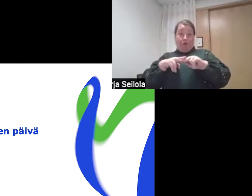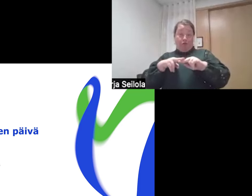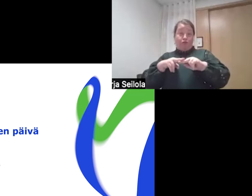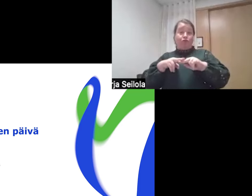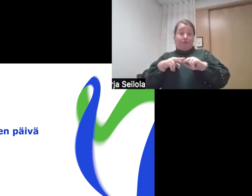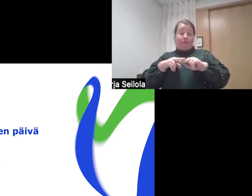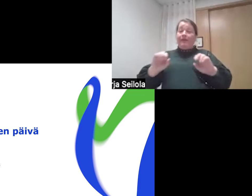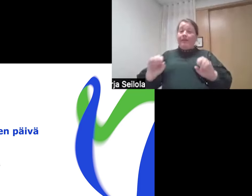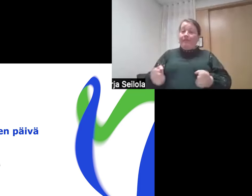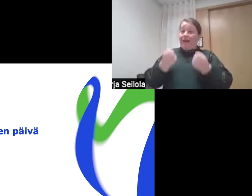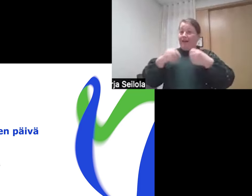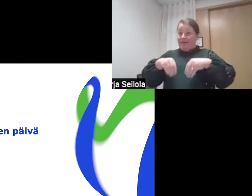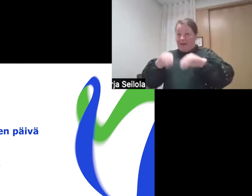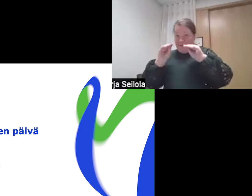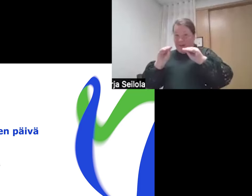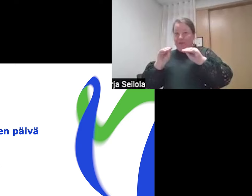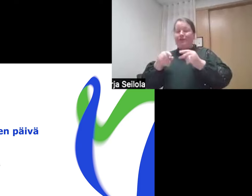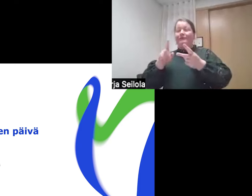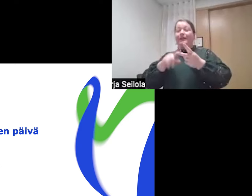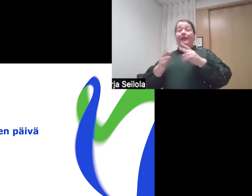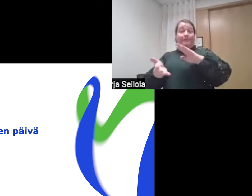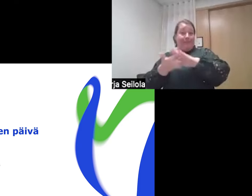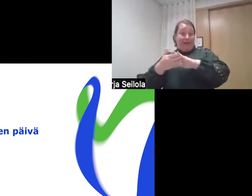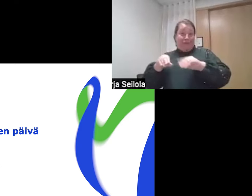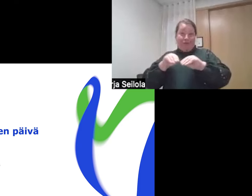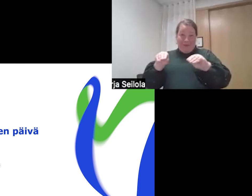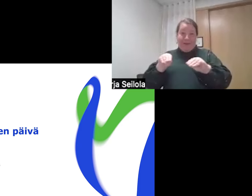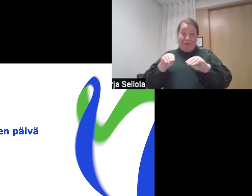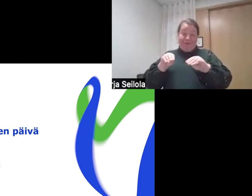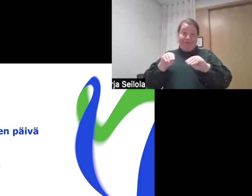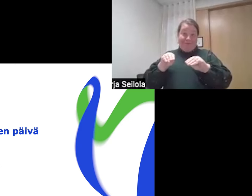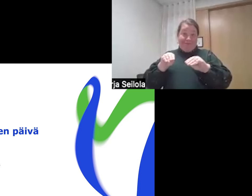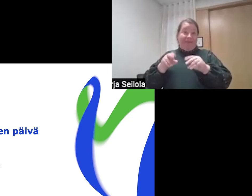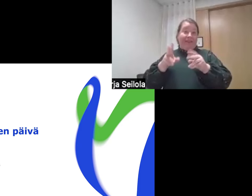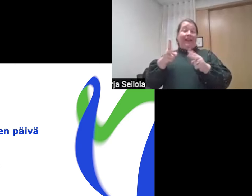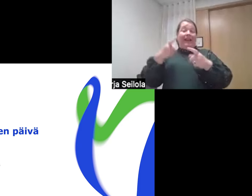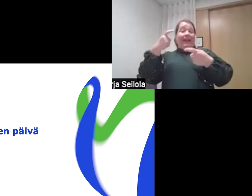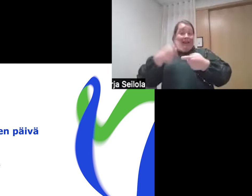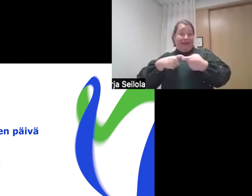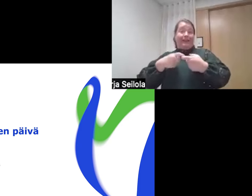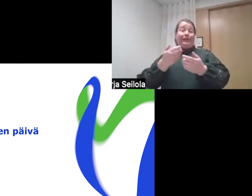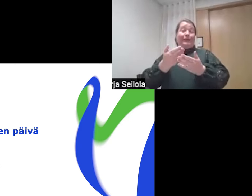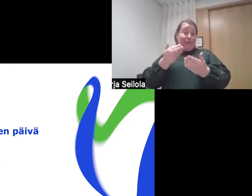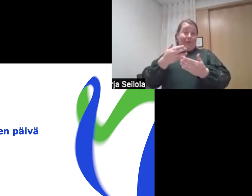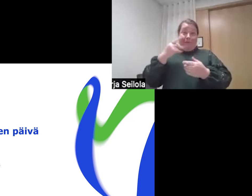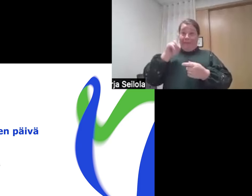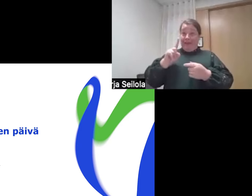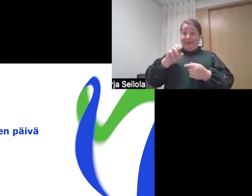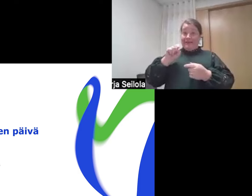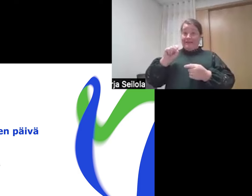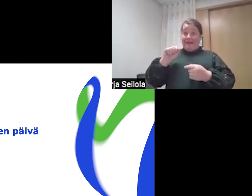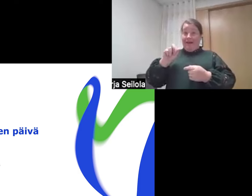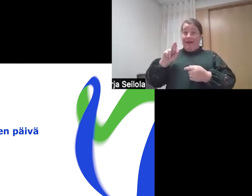Ensimmäinen kokoontuminen meillä tänä vuonna on tämä nyt perjantaina, ja me keskitymme varhaiskasvatukseen ja perusopetuksen kysymyksiin.